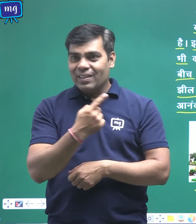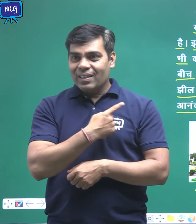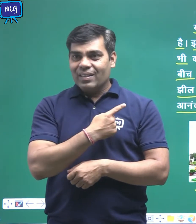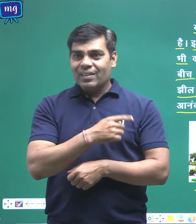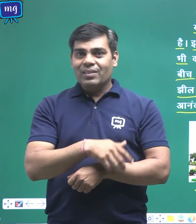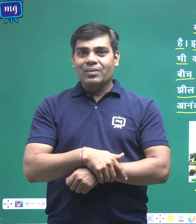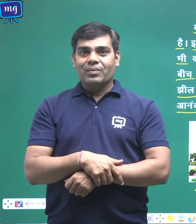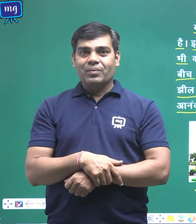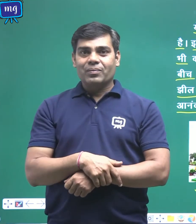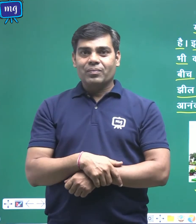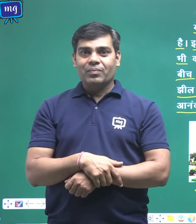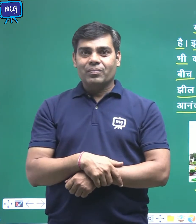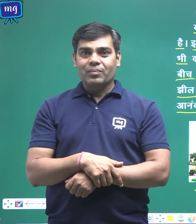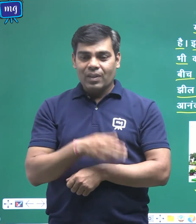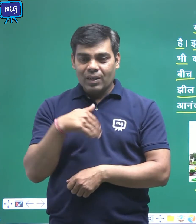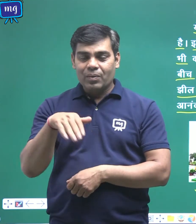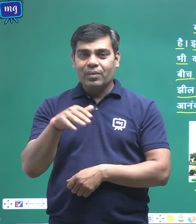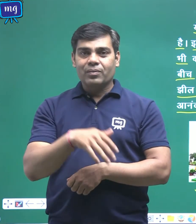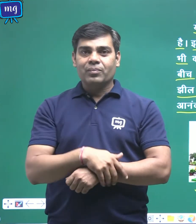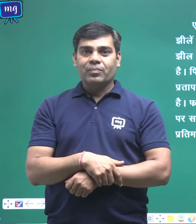हैं। आगे बढ़े।